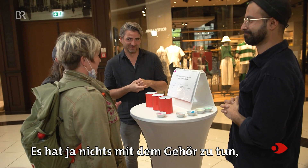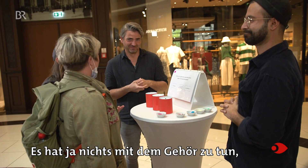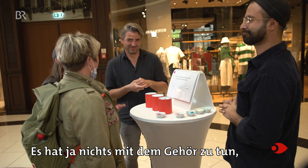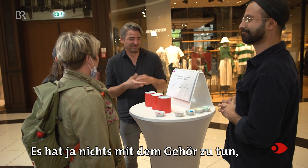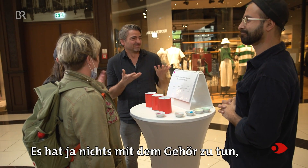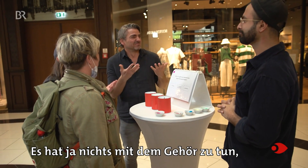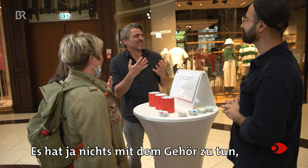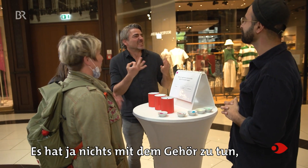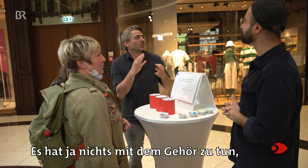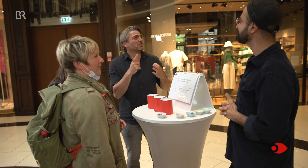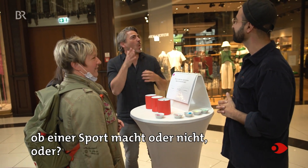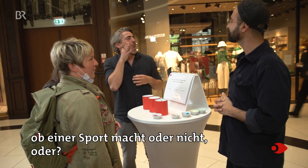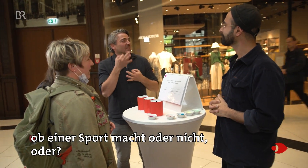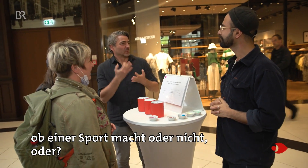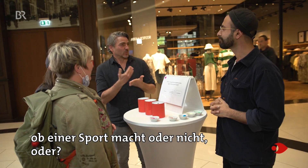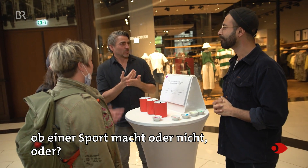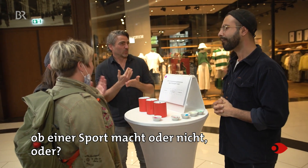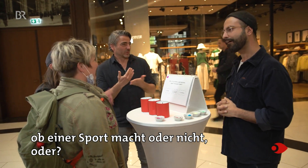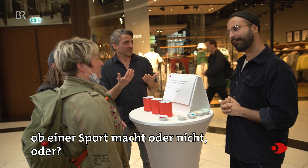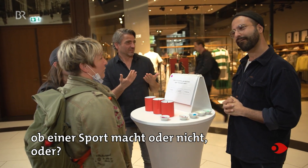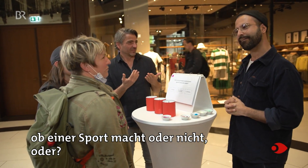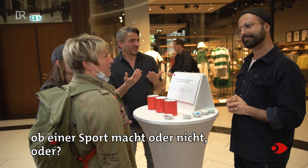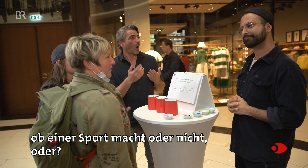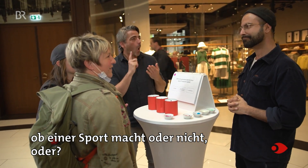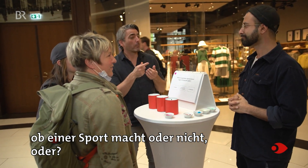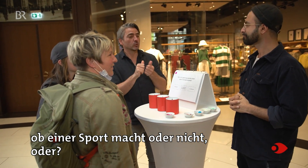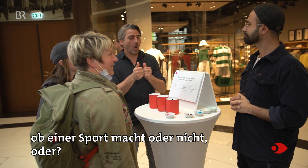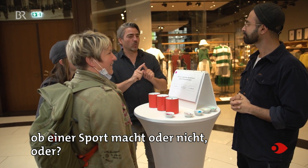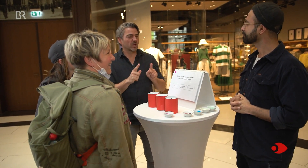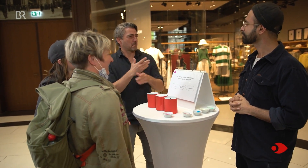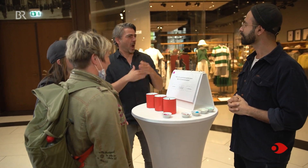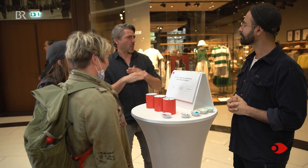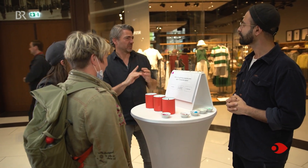ja nichts mit dem Gehör zu tun, ob einer Sport macht oder nicht, oder?